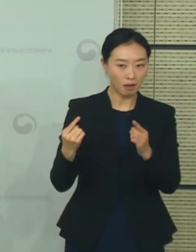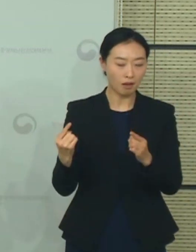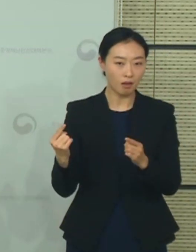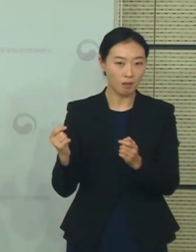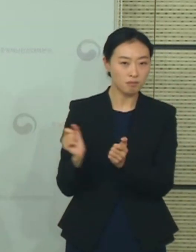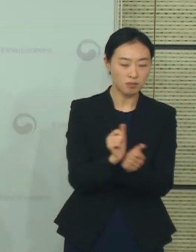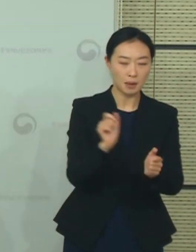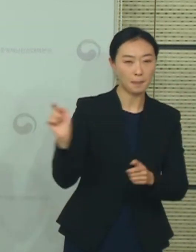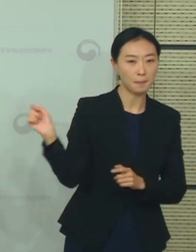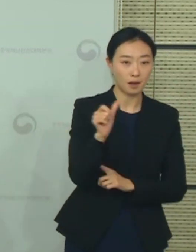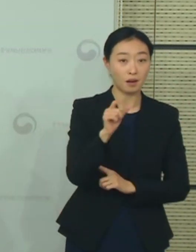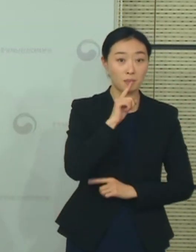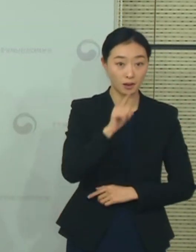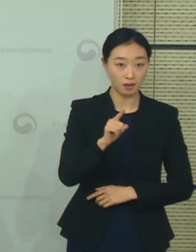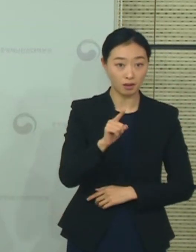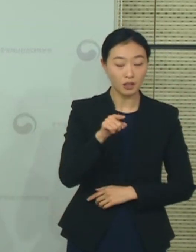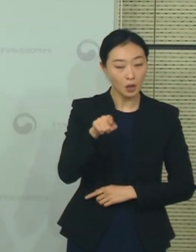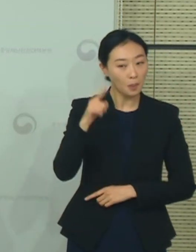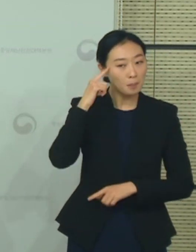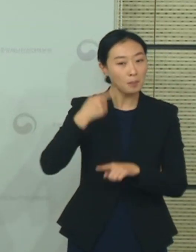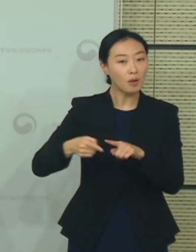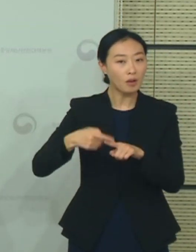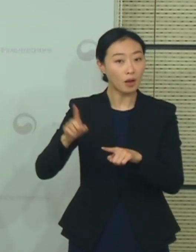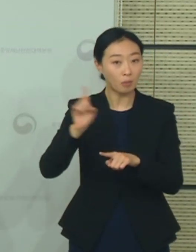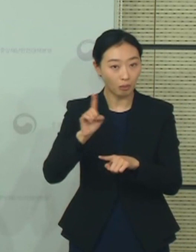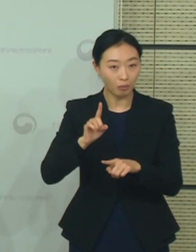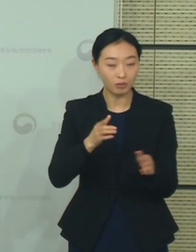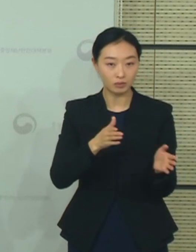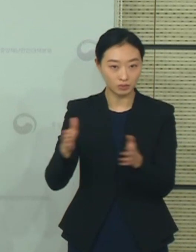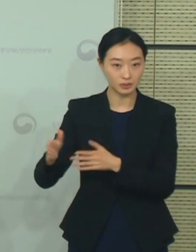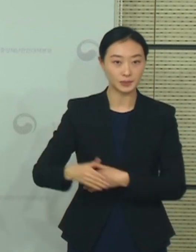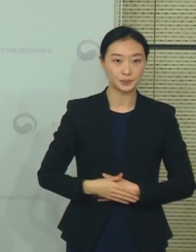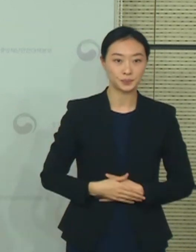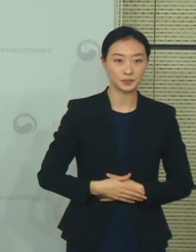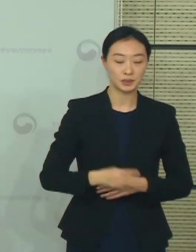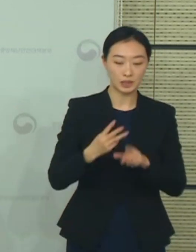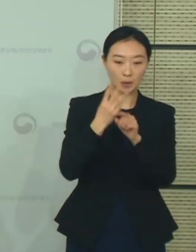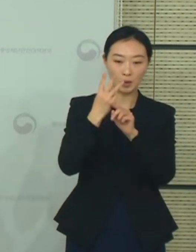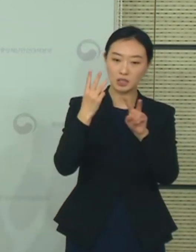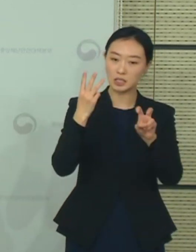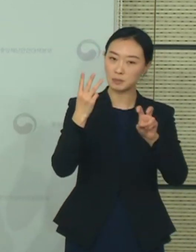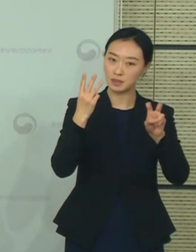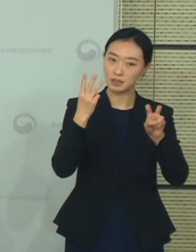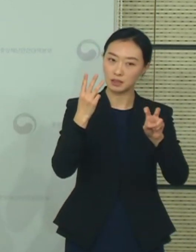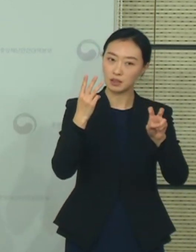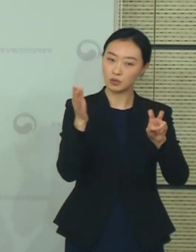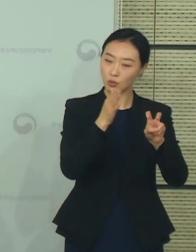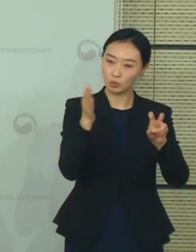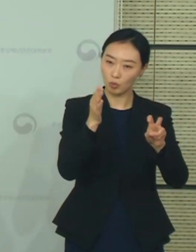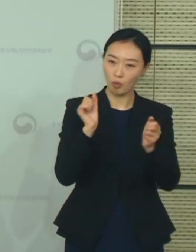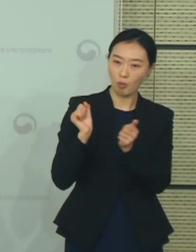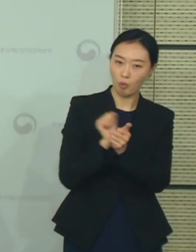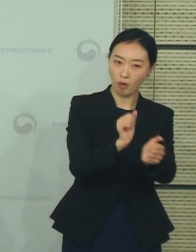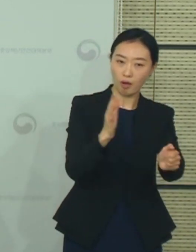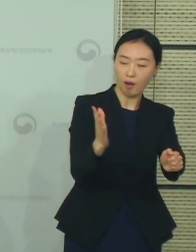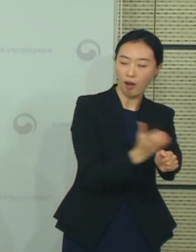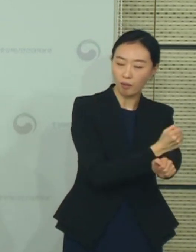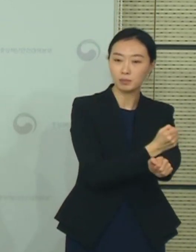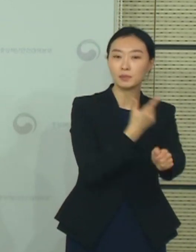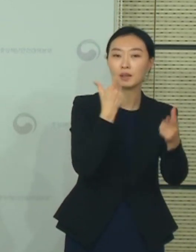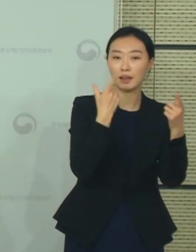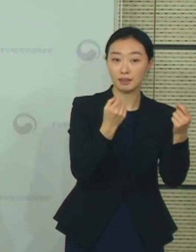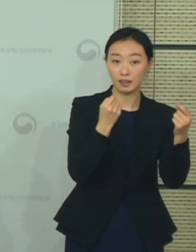번째는 뭐 일각에서는 3월 20일이 확진자 수가 정점이 될 거라는 분석도 있는데 정부에서는 어떻게